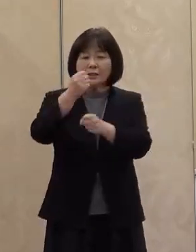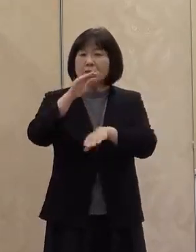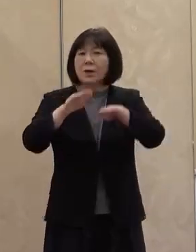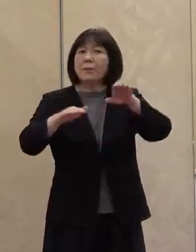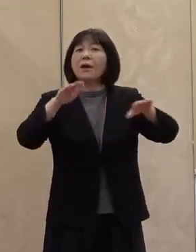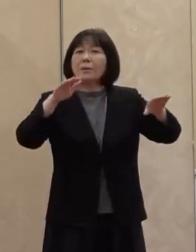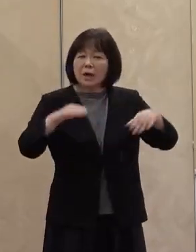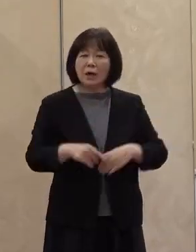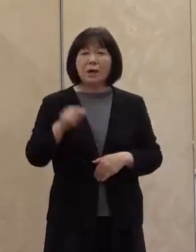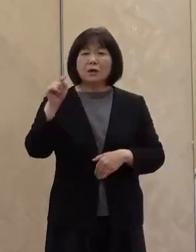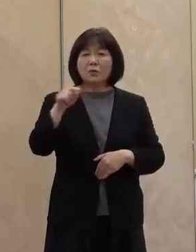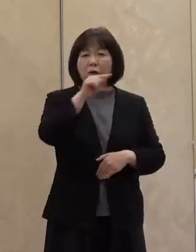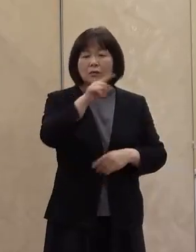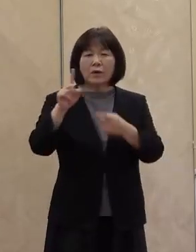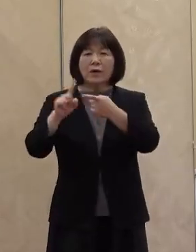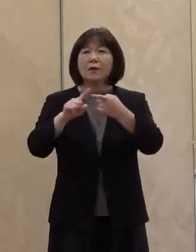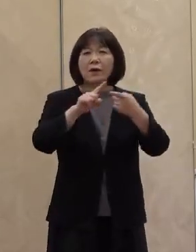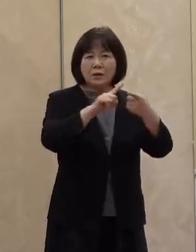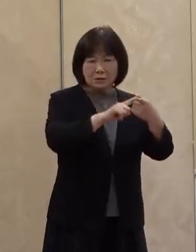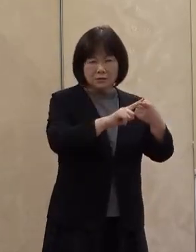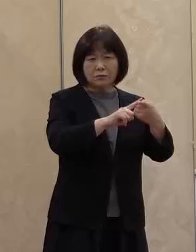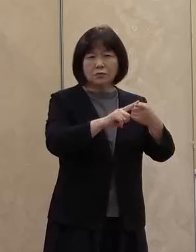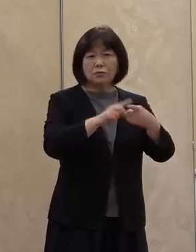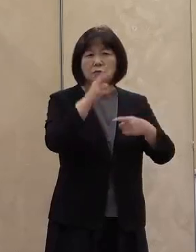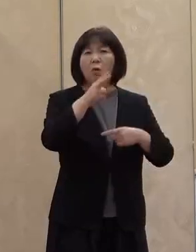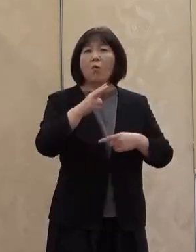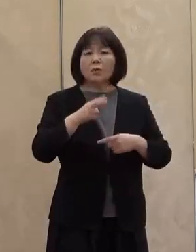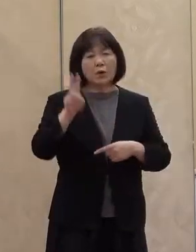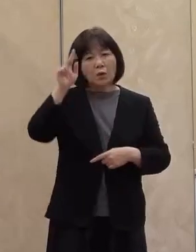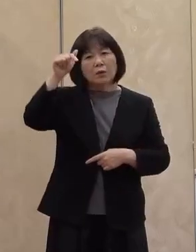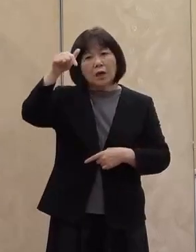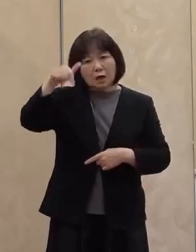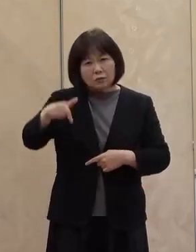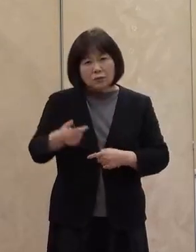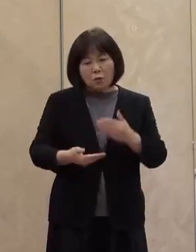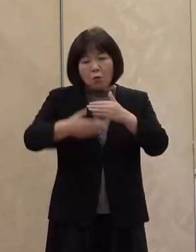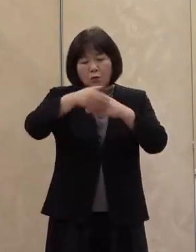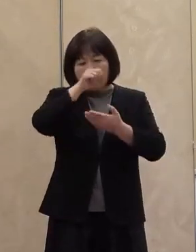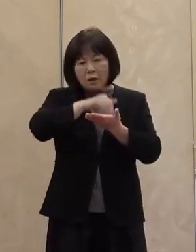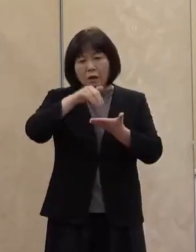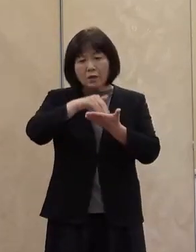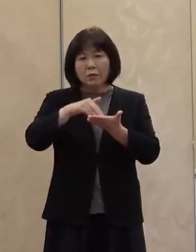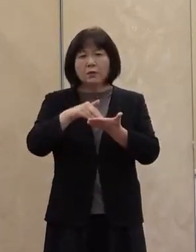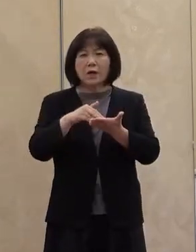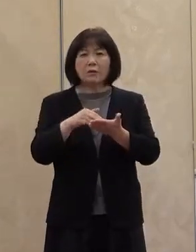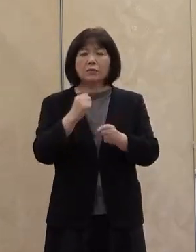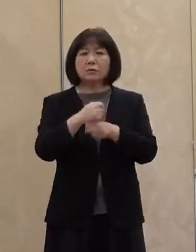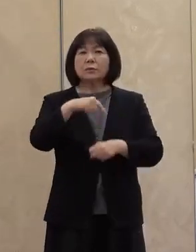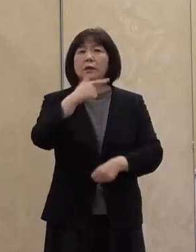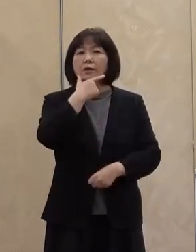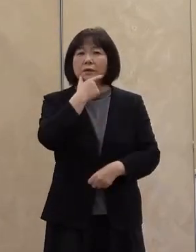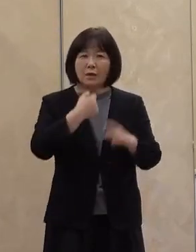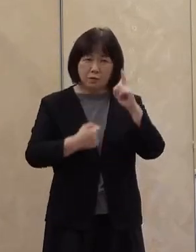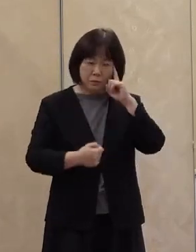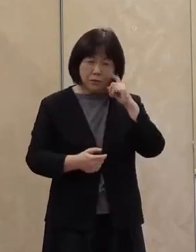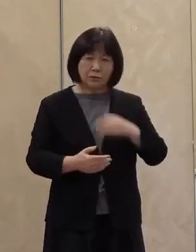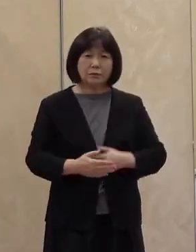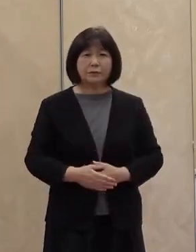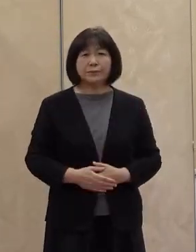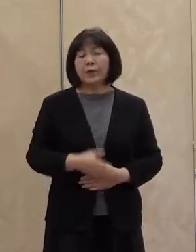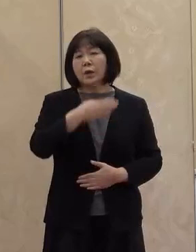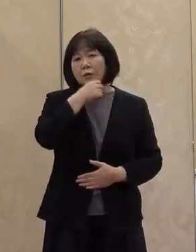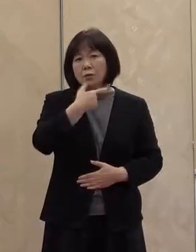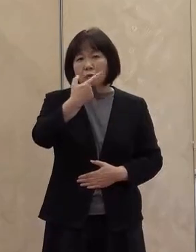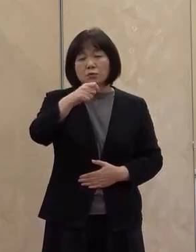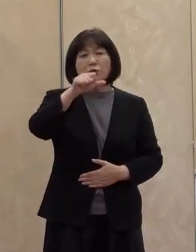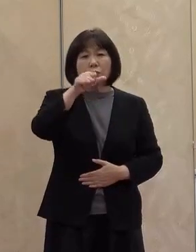てそれぞれの市町村の開始時期に合うように大阪府の補正予算を組んでいきたいと思います。で65歳以上の方ですけど